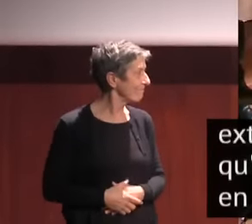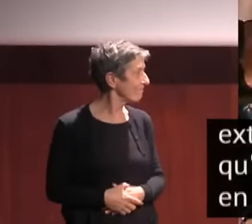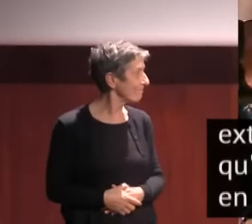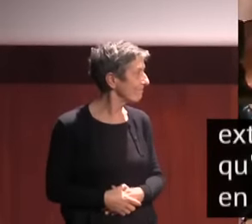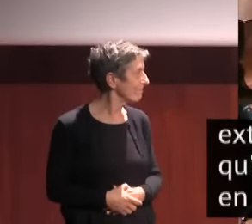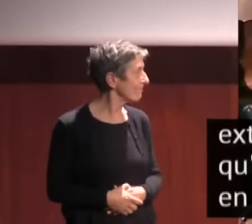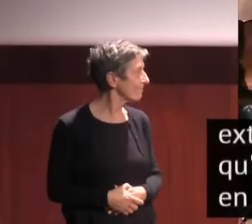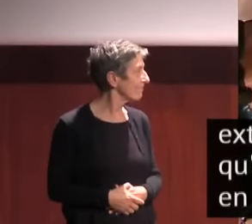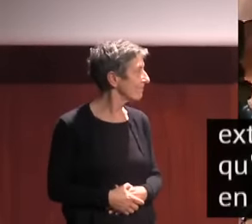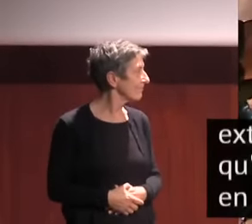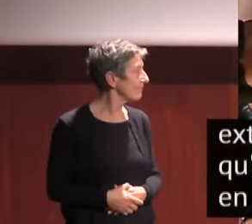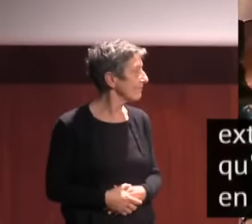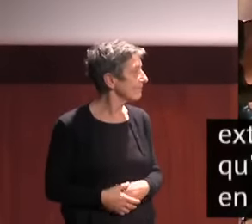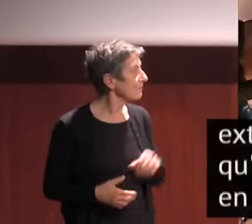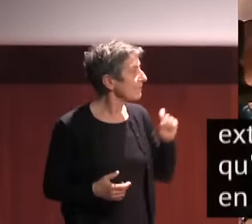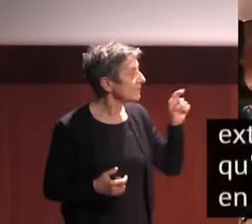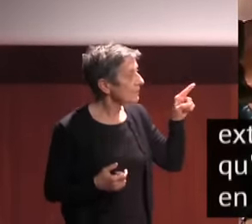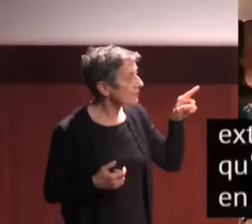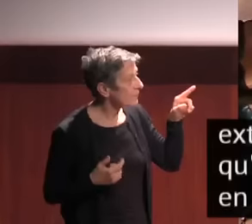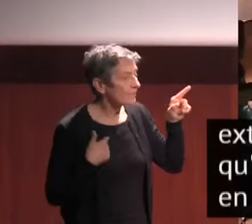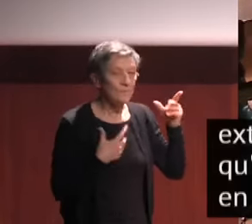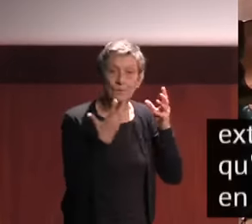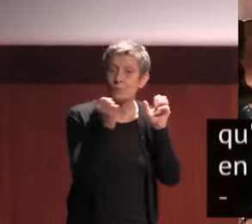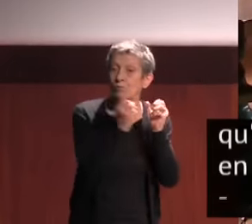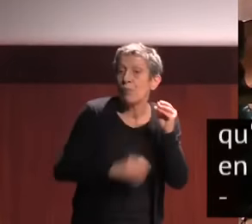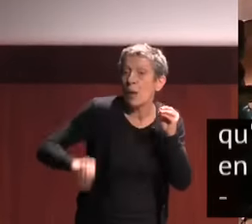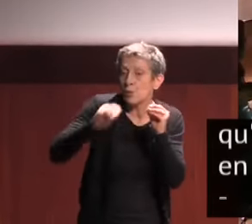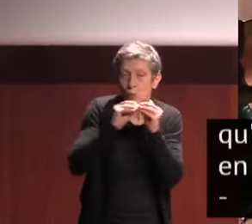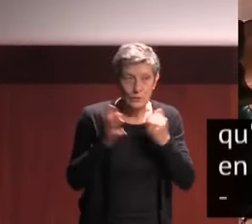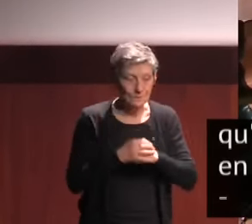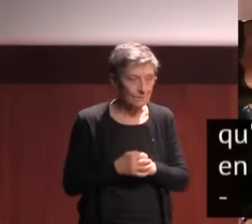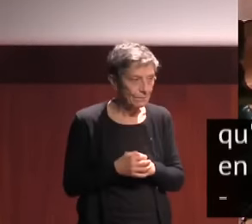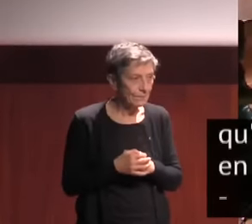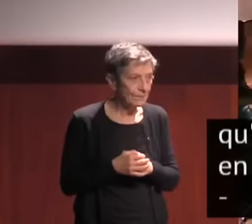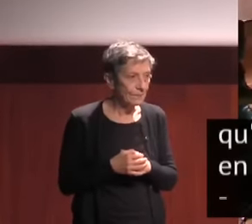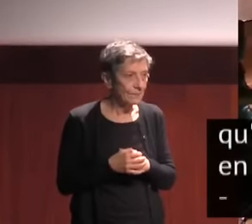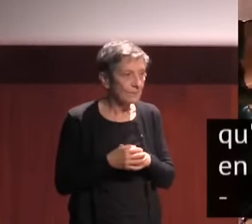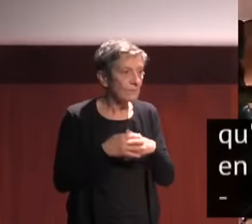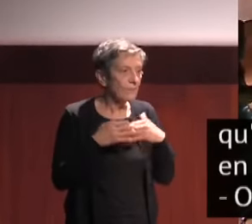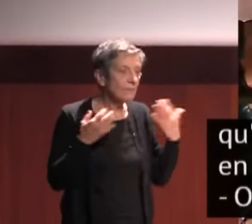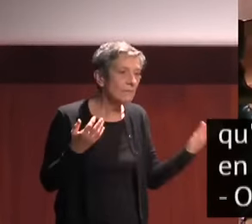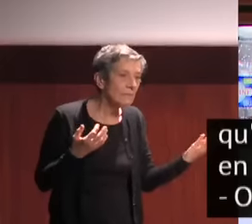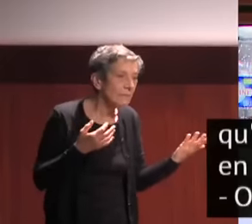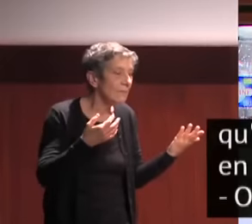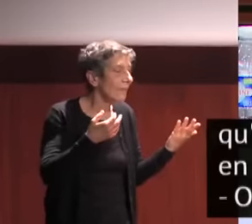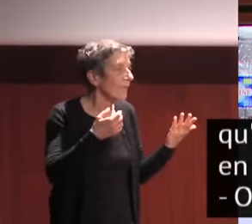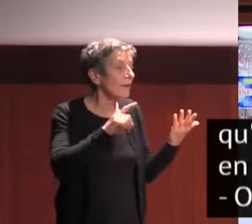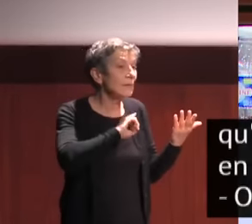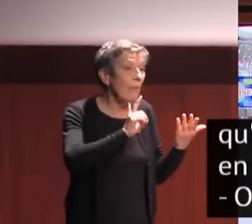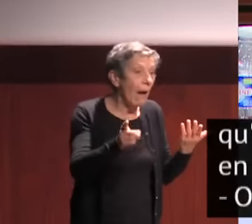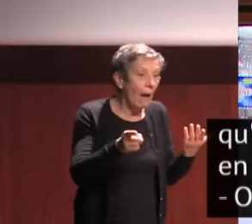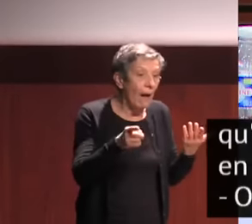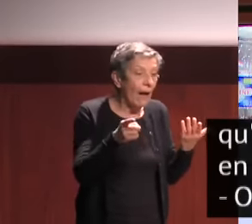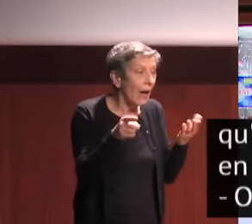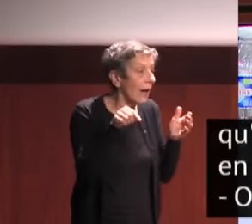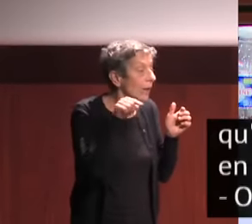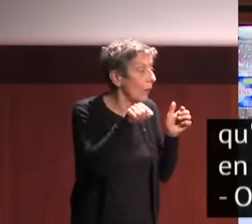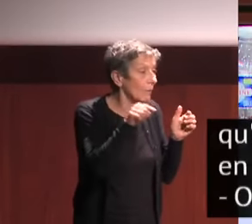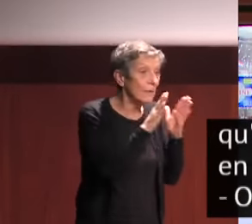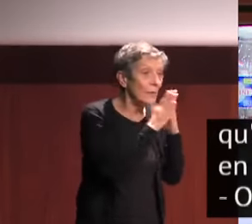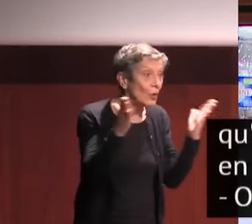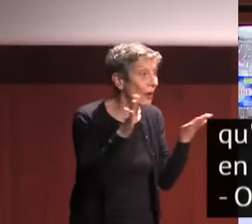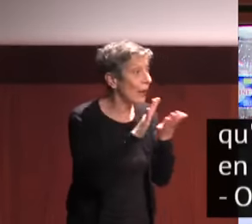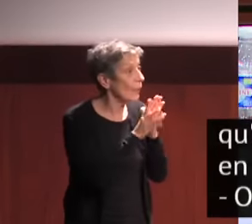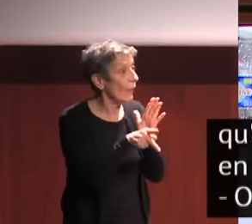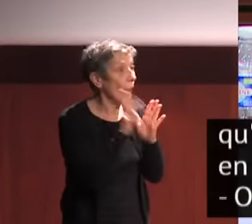Si je peux rajouter, je pense que on parle pas forcément de démocratisation, mais plus de mise en accessibilité. Je pense que c'est vraiment ce